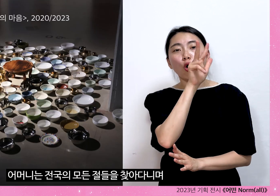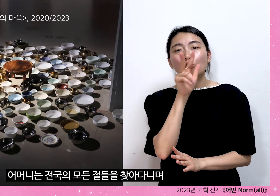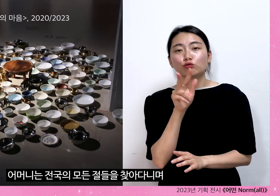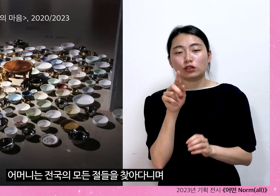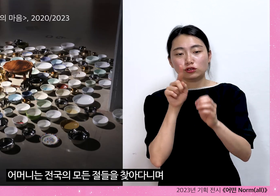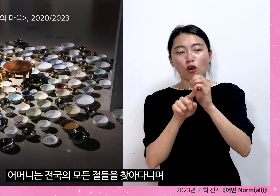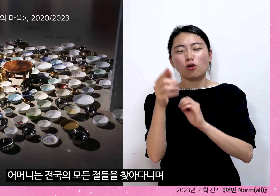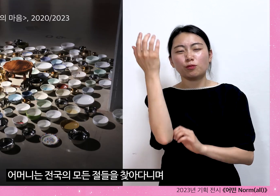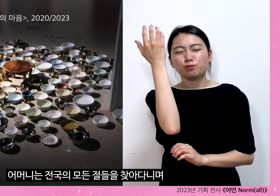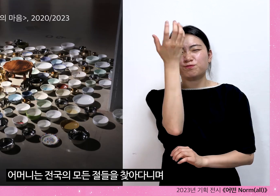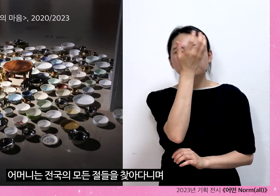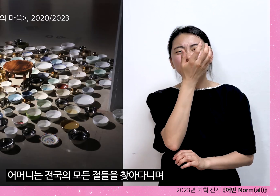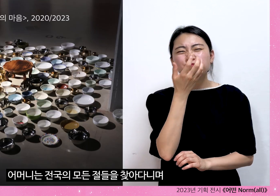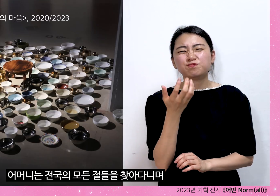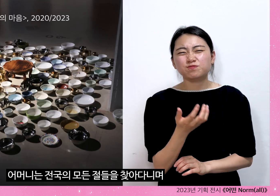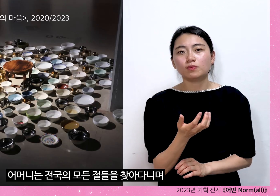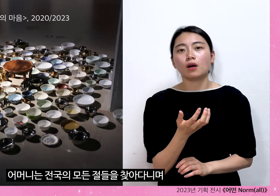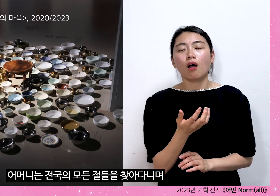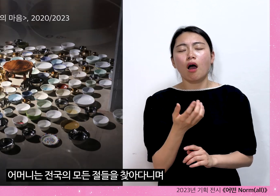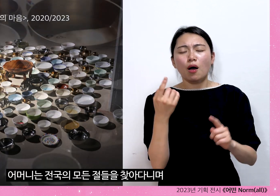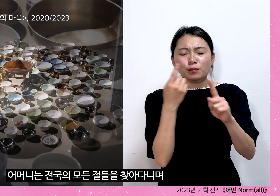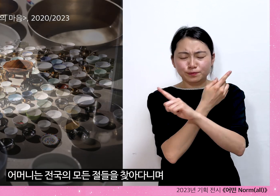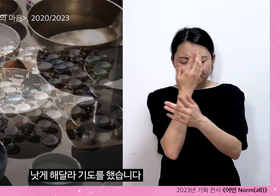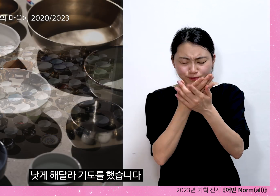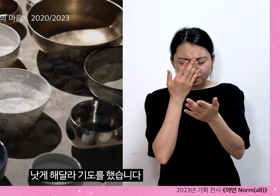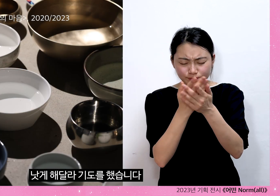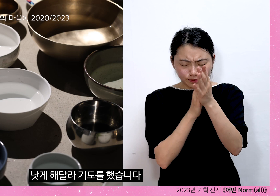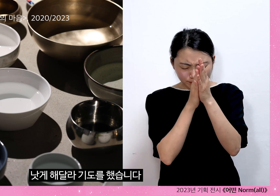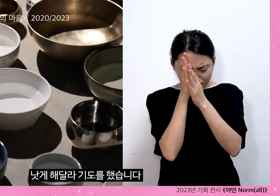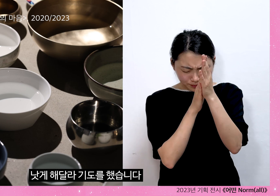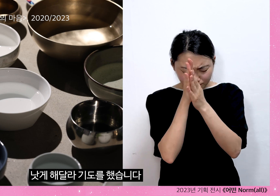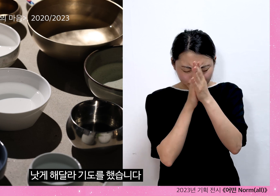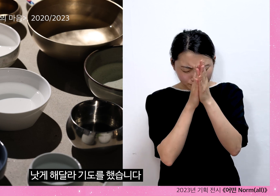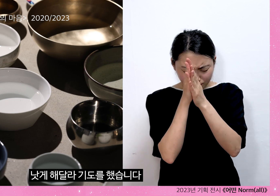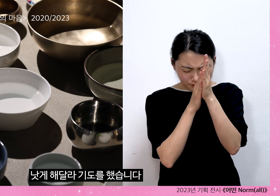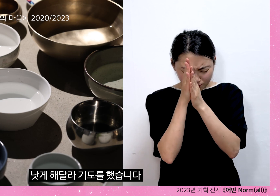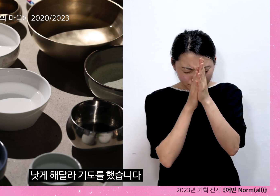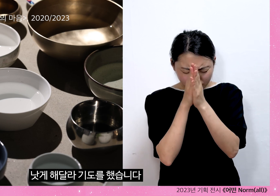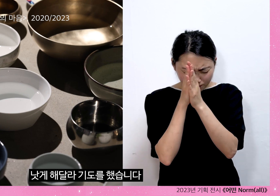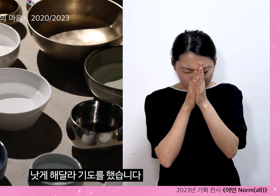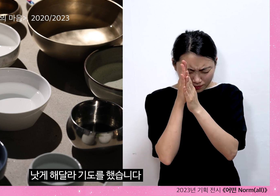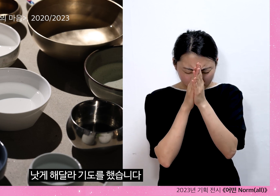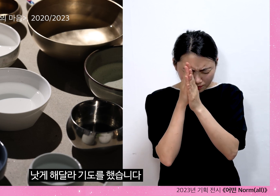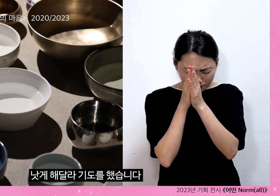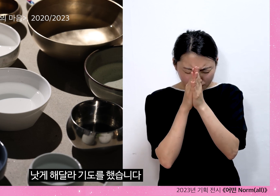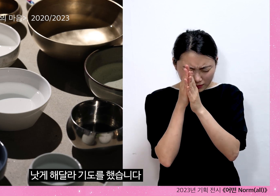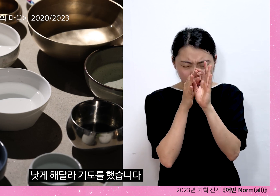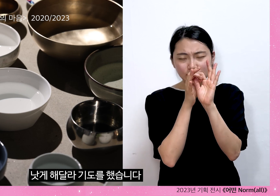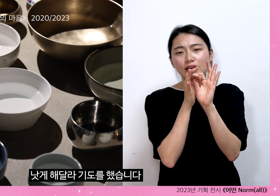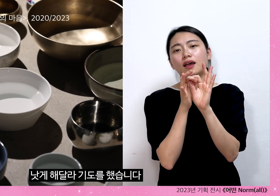어머니는 전국의 모든 절들을 찾아다니며 낫게 해달라 기도를 했습니다.